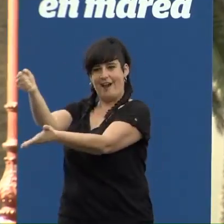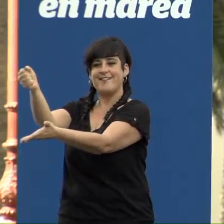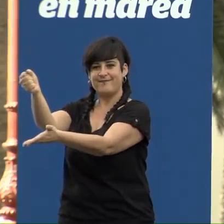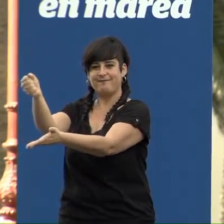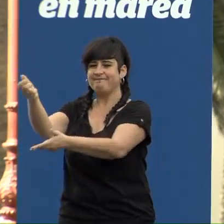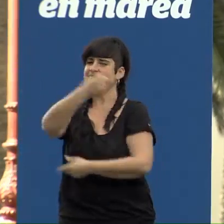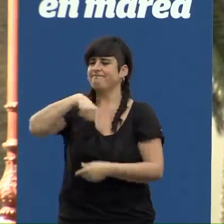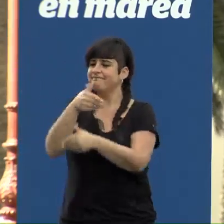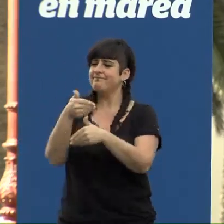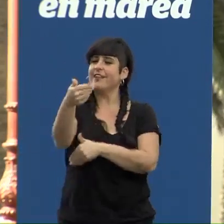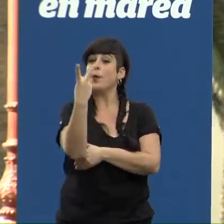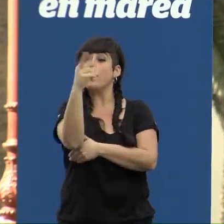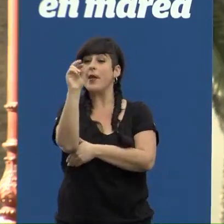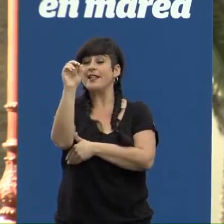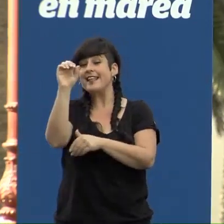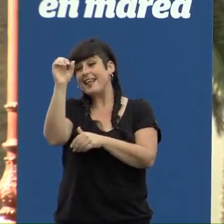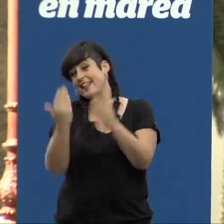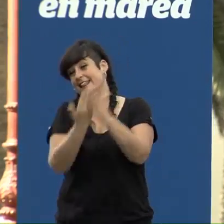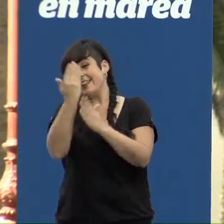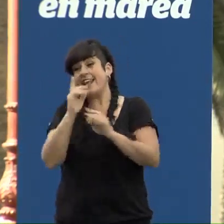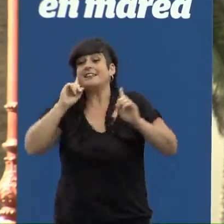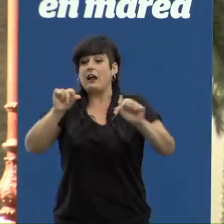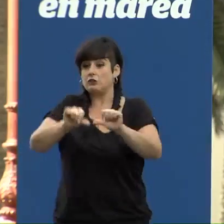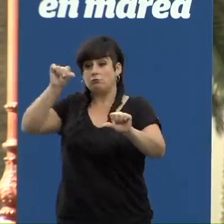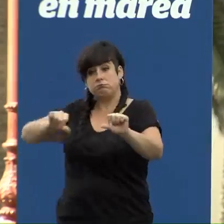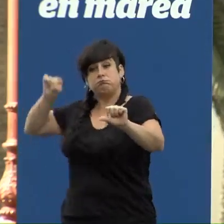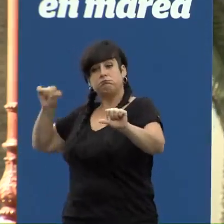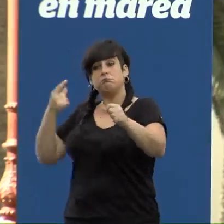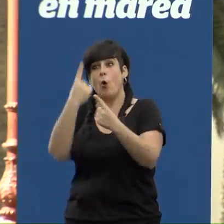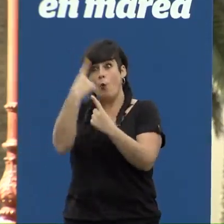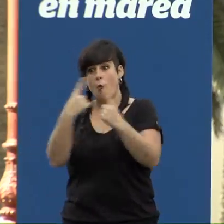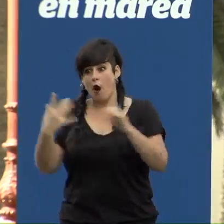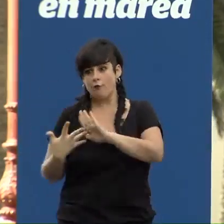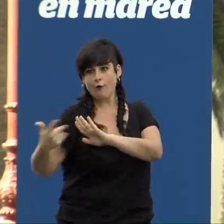a dar 20 días por ano roubado, coa última reforma amoral.